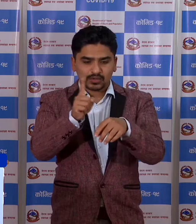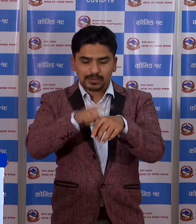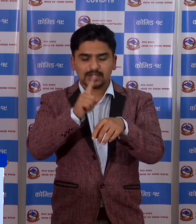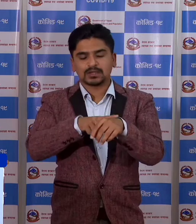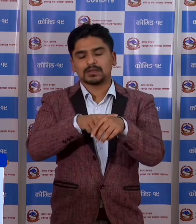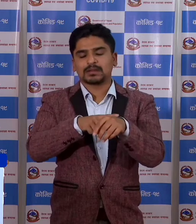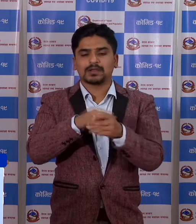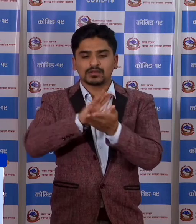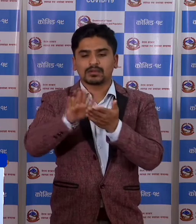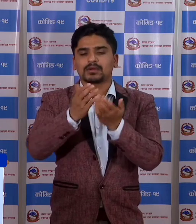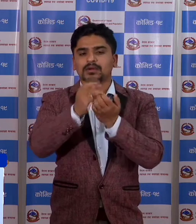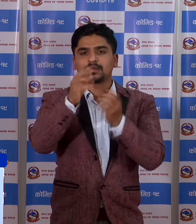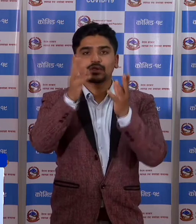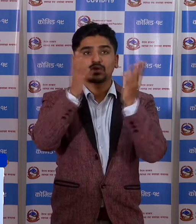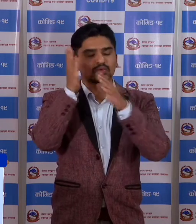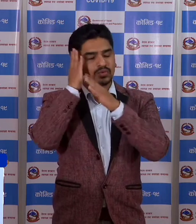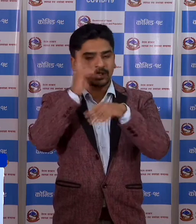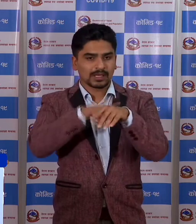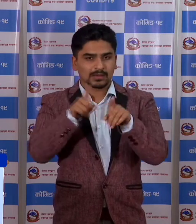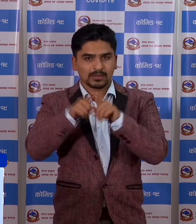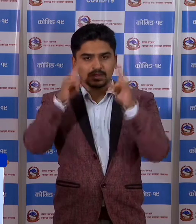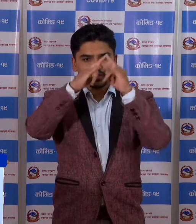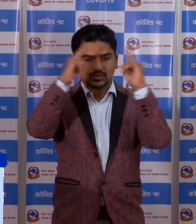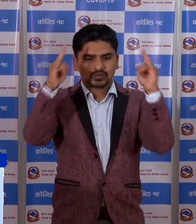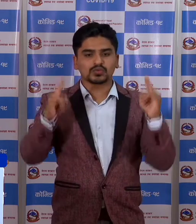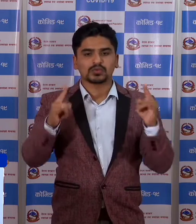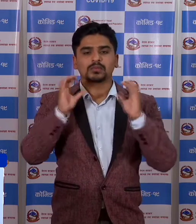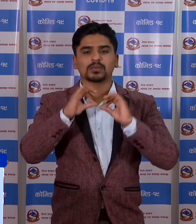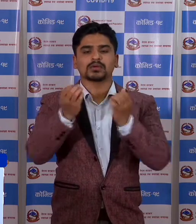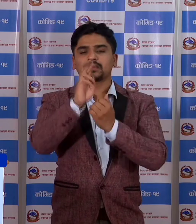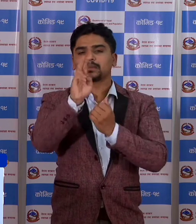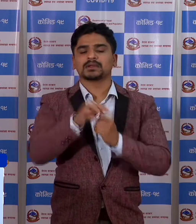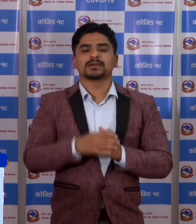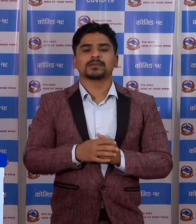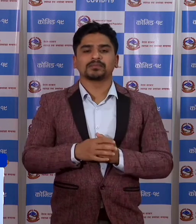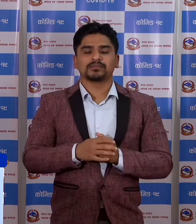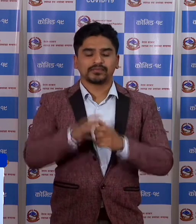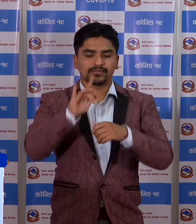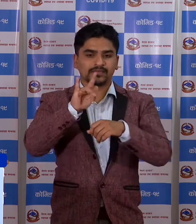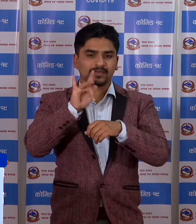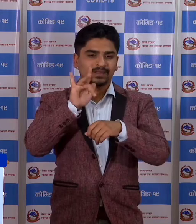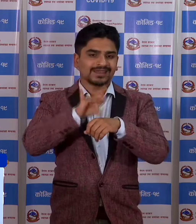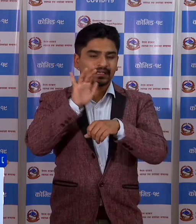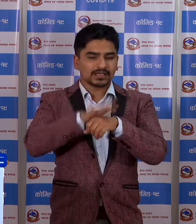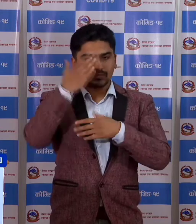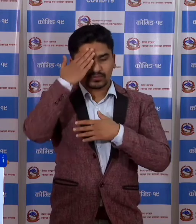सफा गर्नुपर्दछ। दिउँसो सुत्दा पनि झुलको प्रयोग गर्नुपर्दछ। यो डेङ्गु